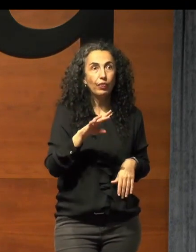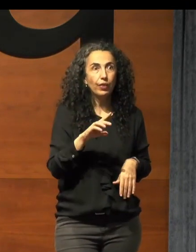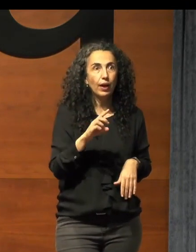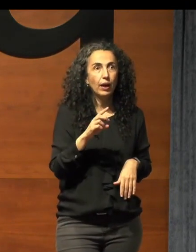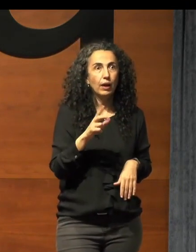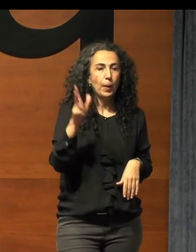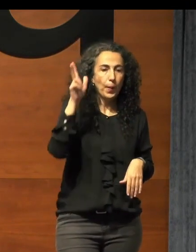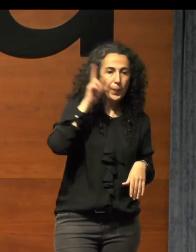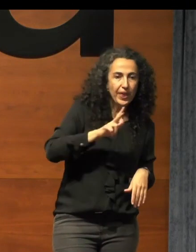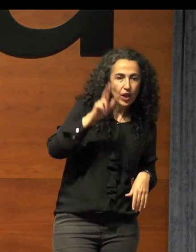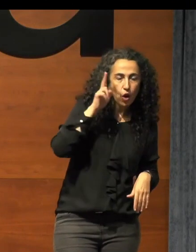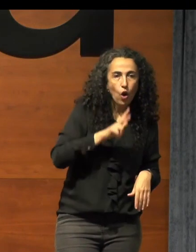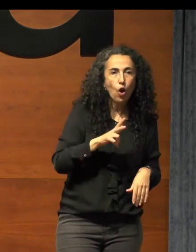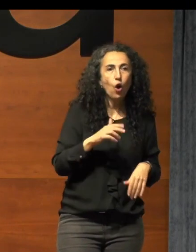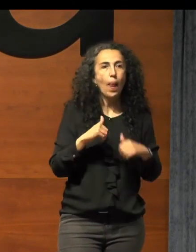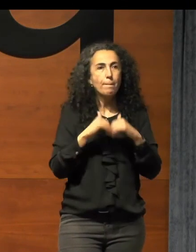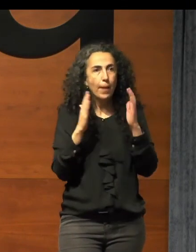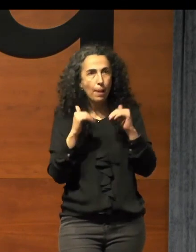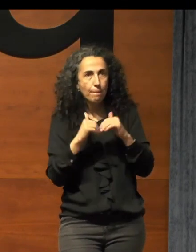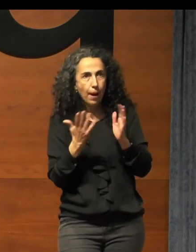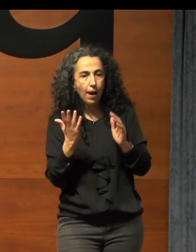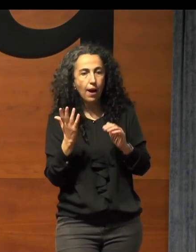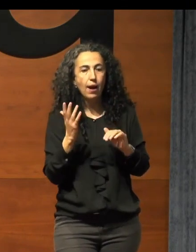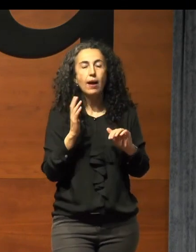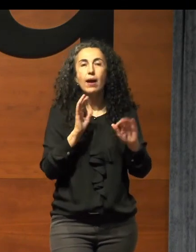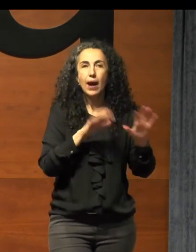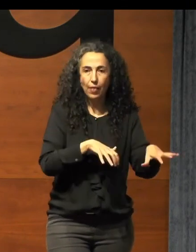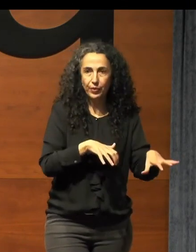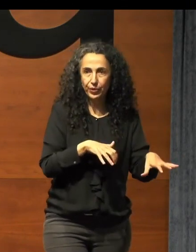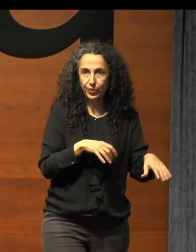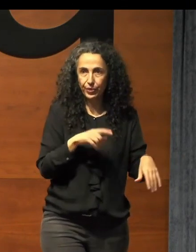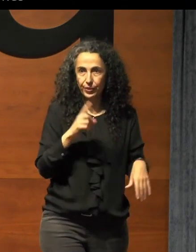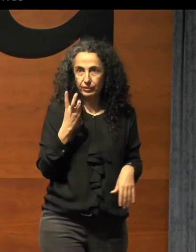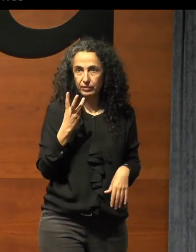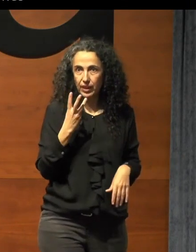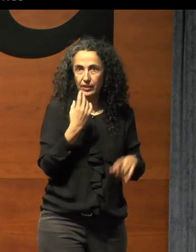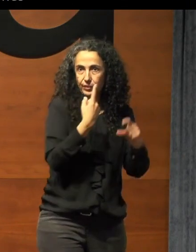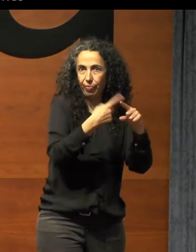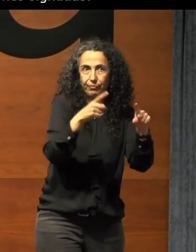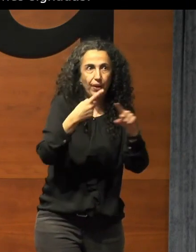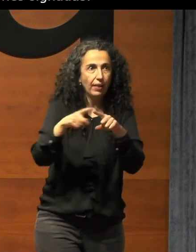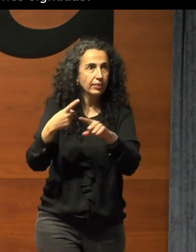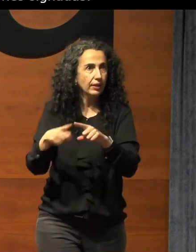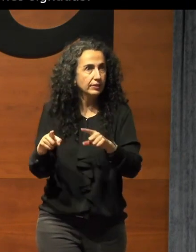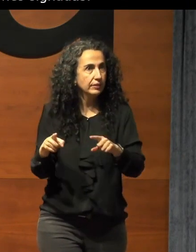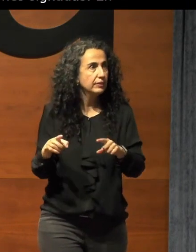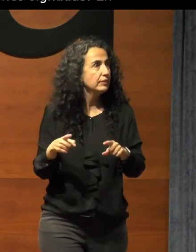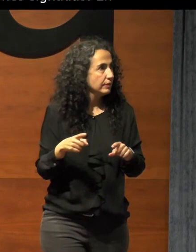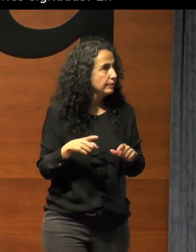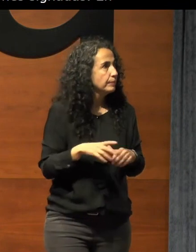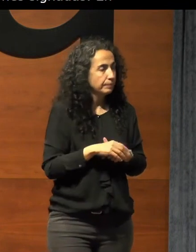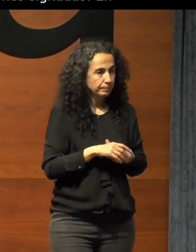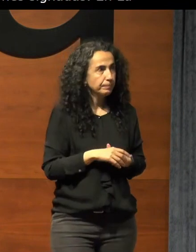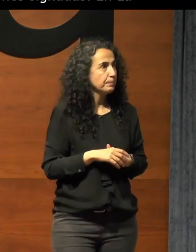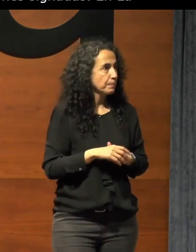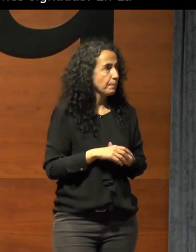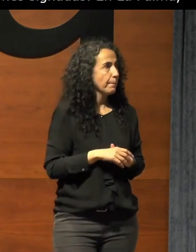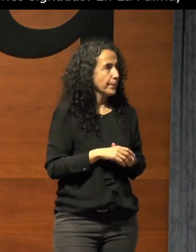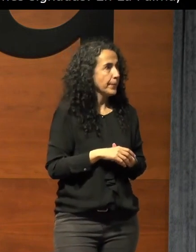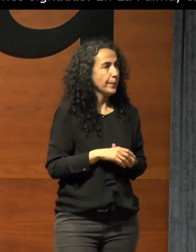el 2014 se celebró en Vigo, en La Palma, en Cádiz, en 3 ciudades diferentes en un mismo año.